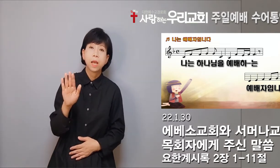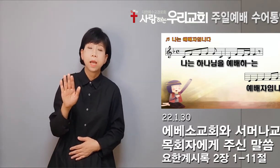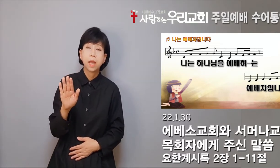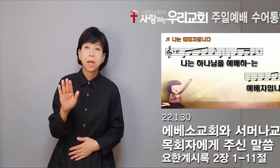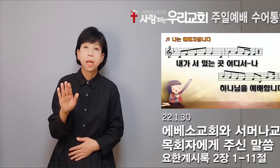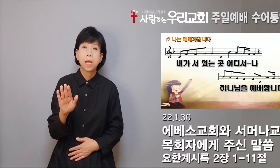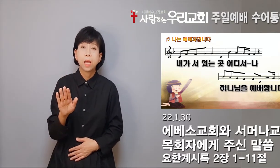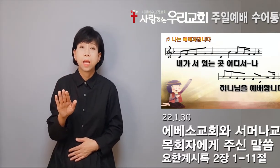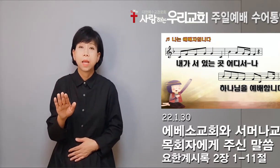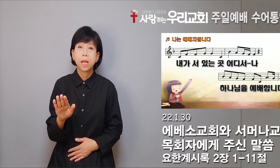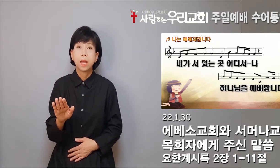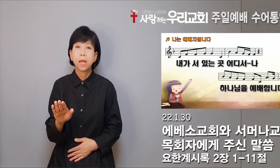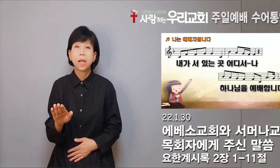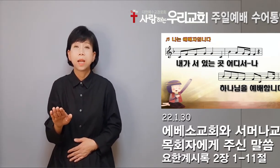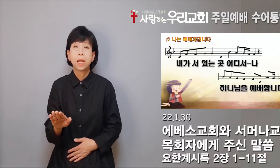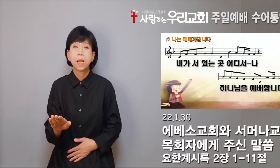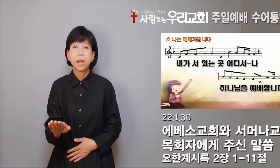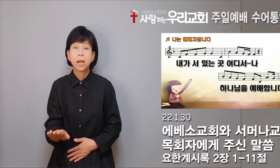예배자입니다.